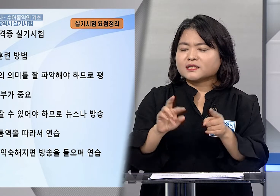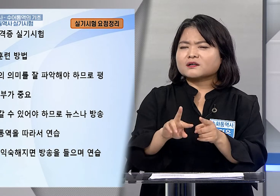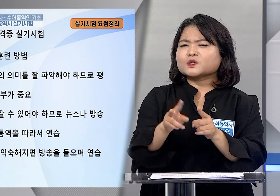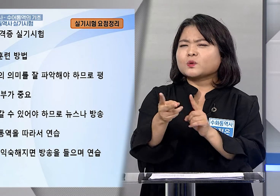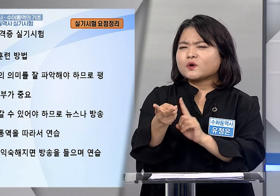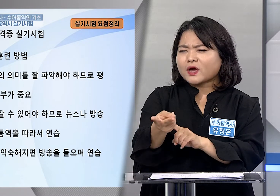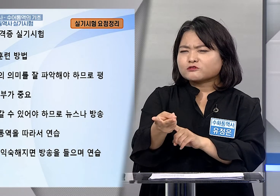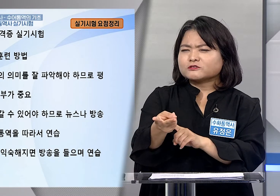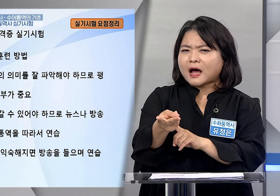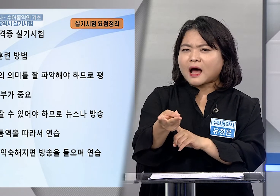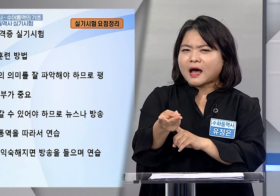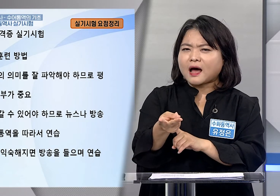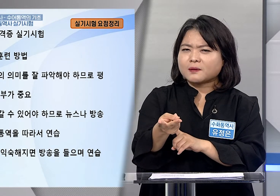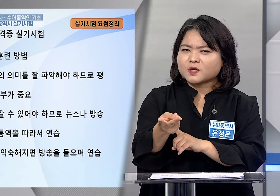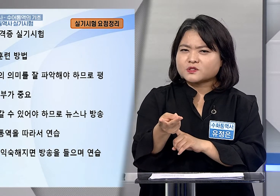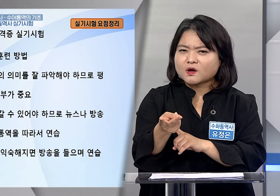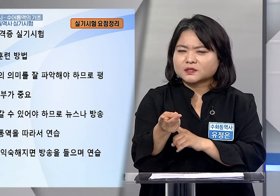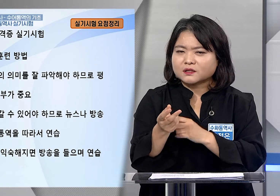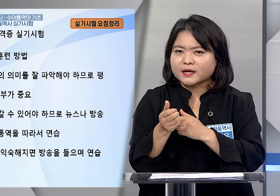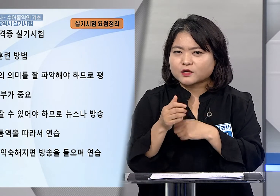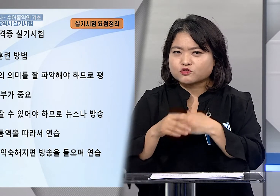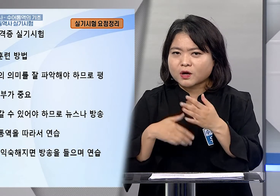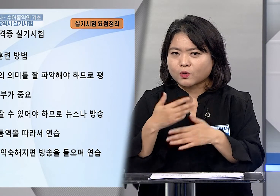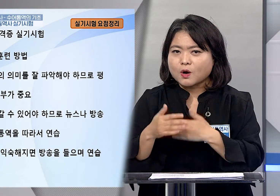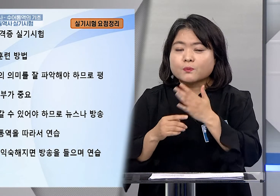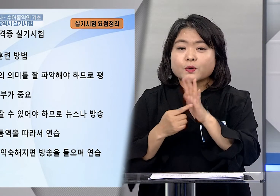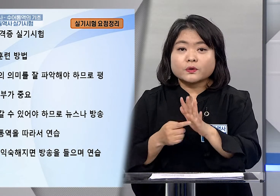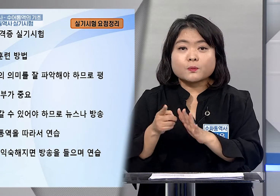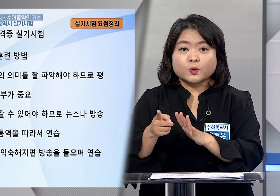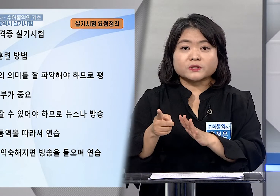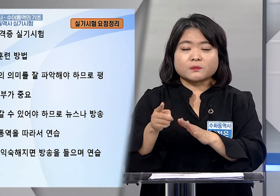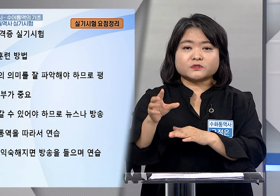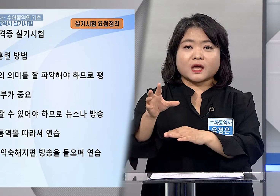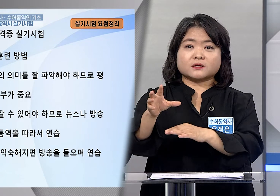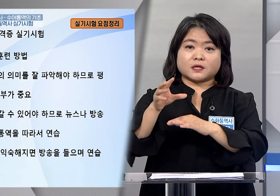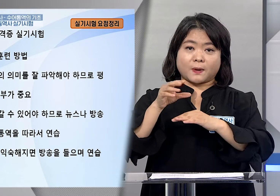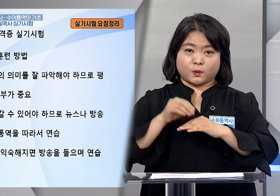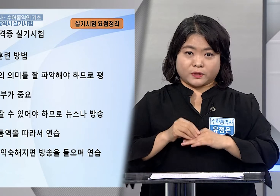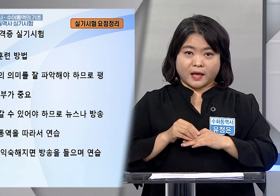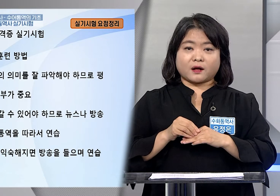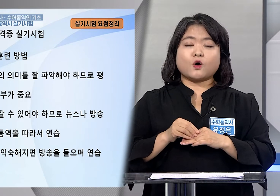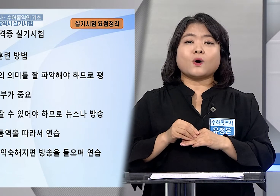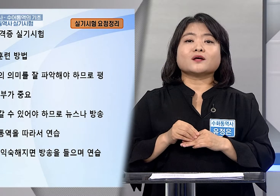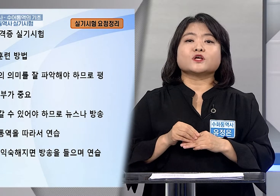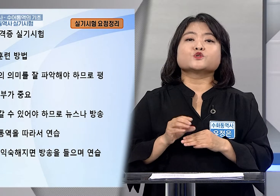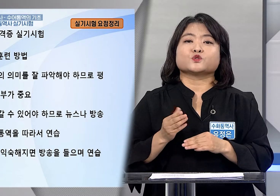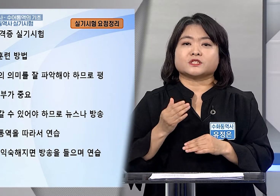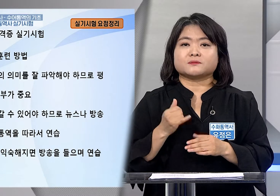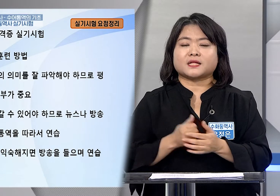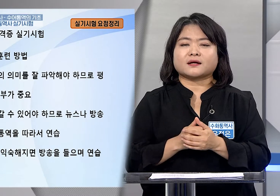이렇게 통역했구나 하면서 그걸 내가 수화로 표현해 보기 때문에 그게 바로 내 거화 될 수 있습니다.